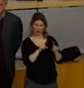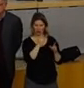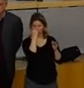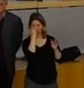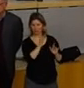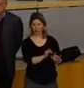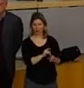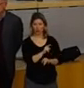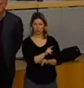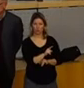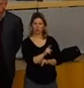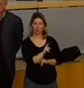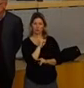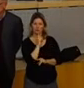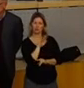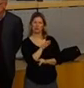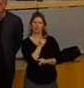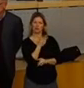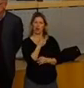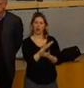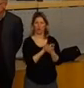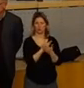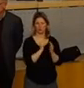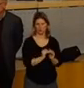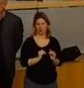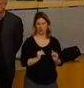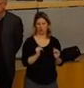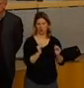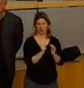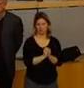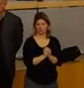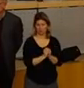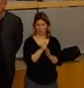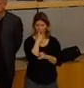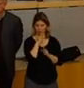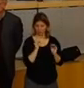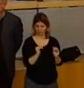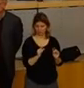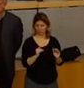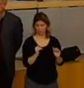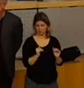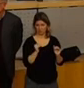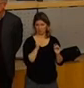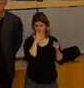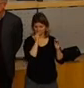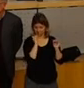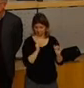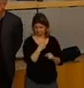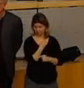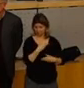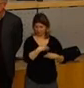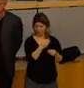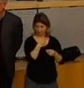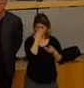ausbildung eben ist ob dann diese ebenen auch entsprechend anerkannt werden zb in der